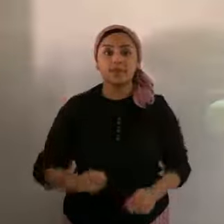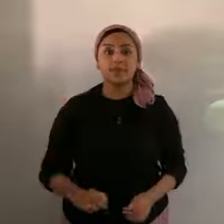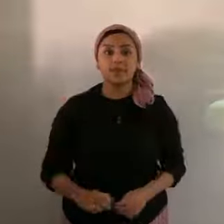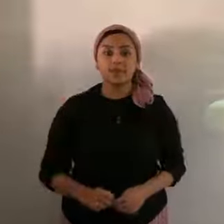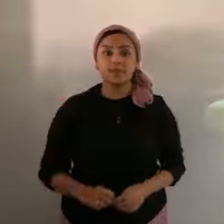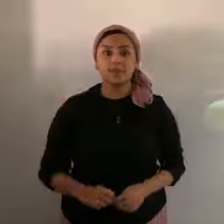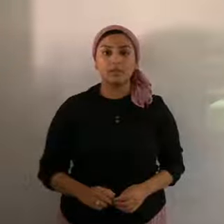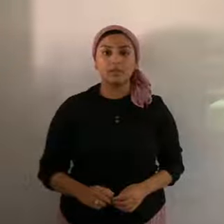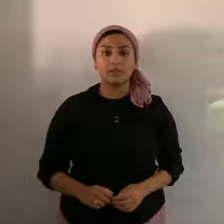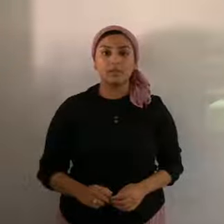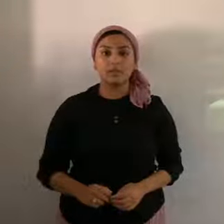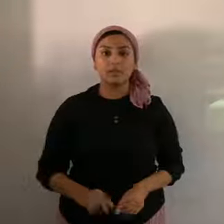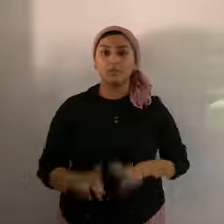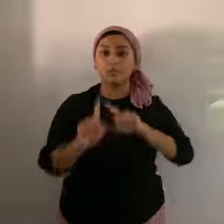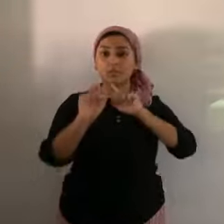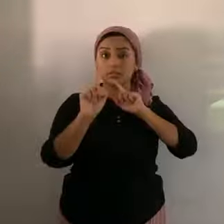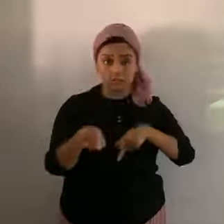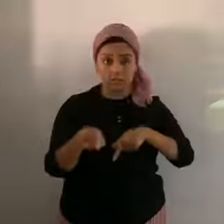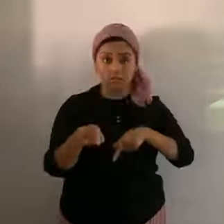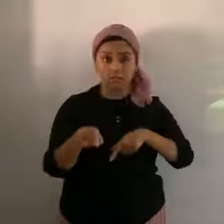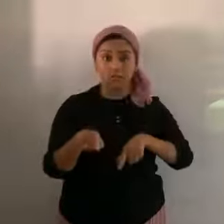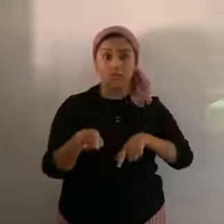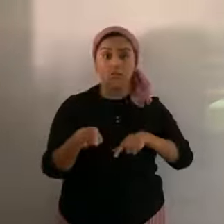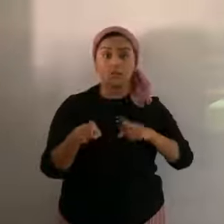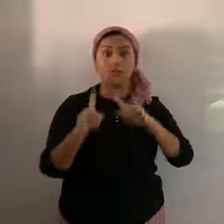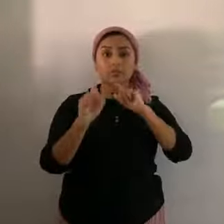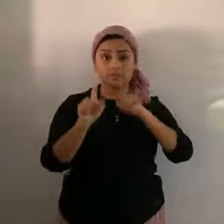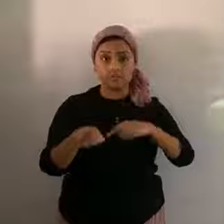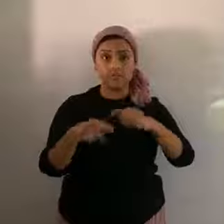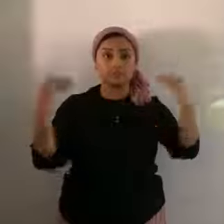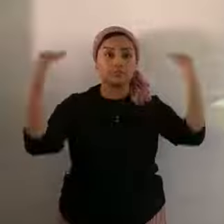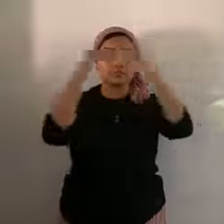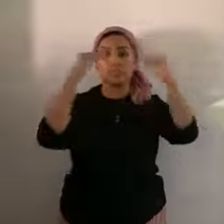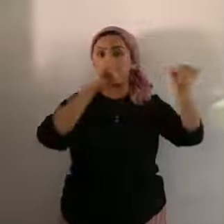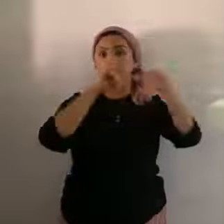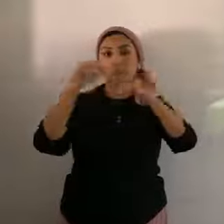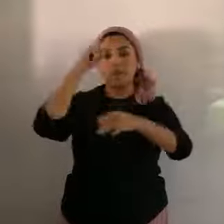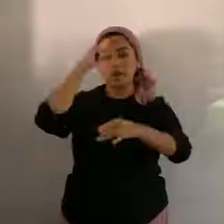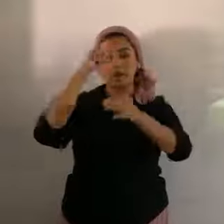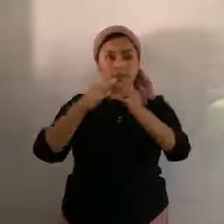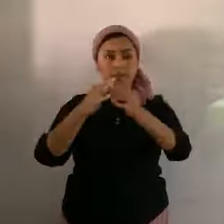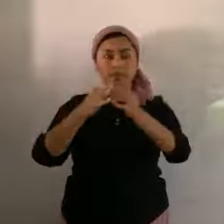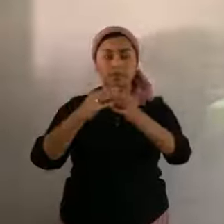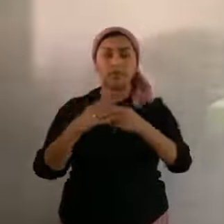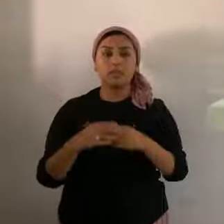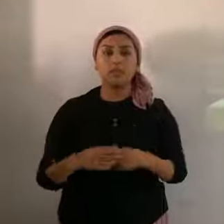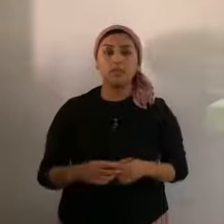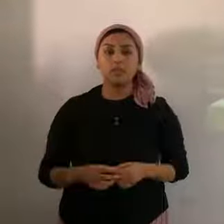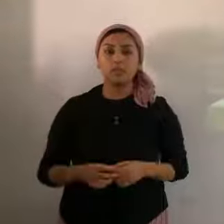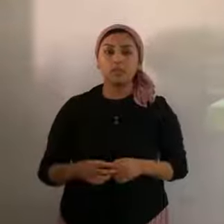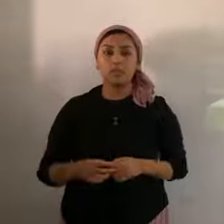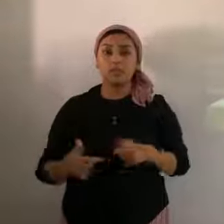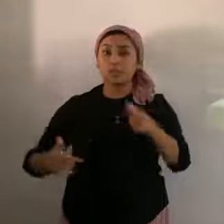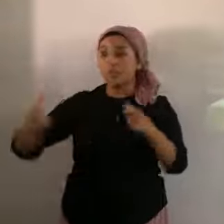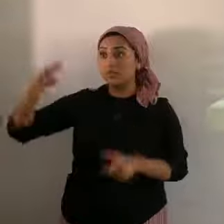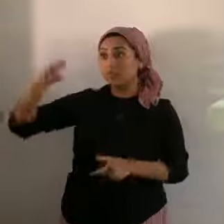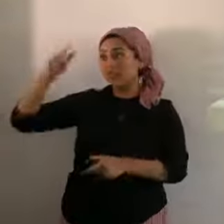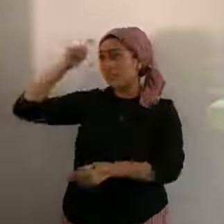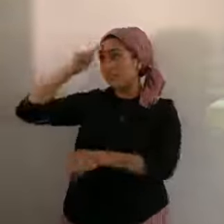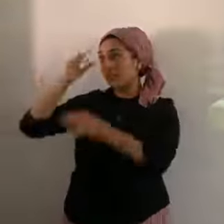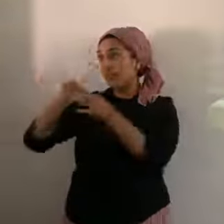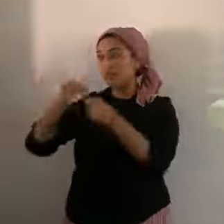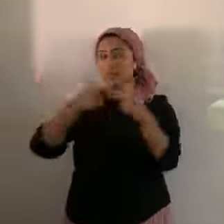El tamaño de la respuesta será según el tamaño de la fe. Eso vamos a verlo en el segundo curso de Tefilá. El tamaño de la respuesta será según